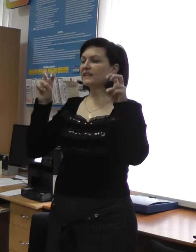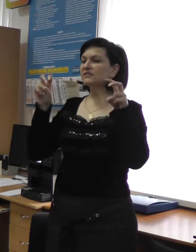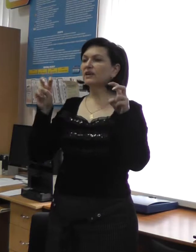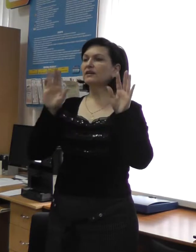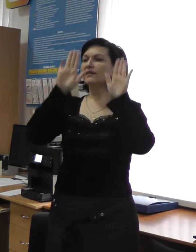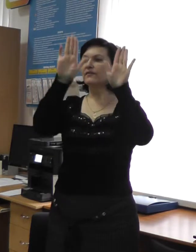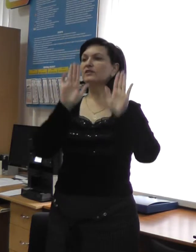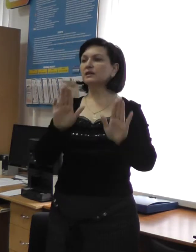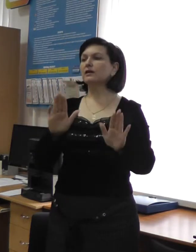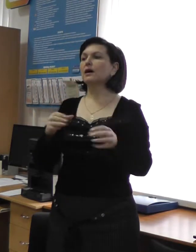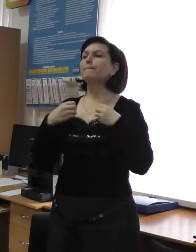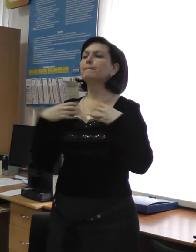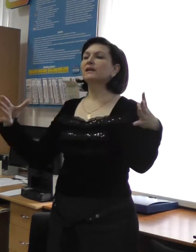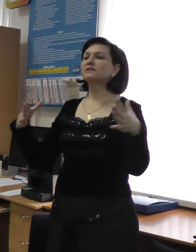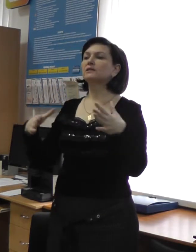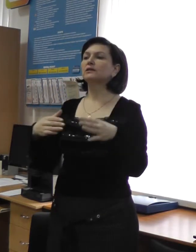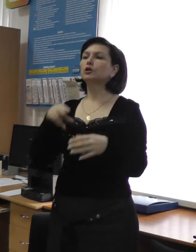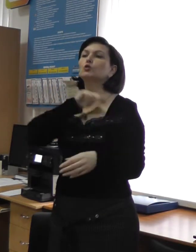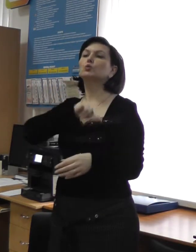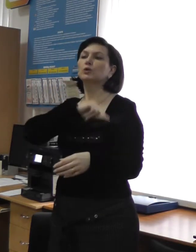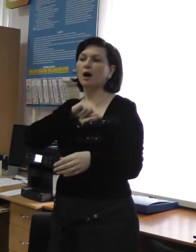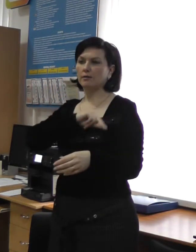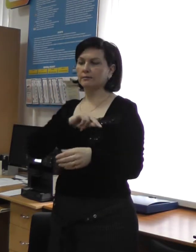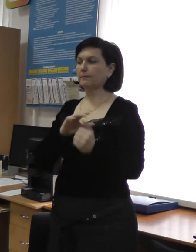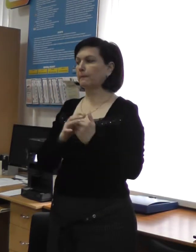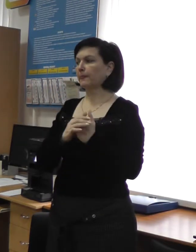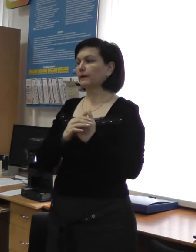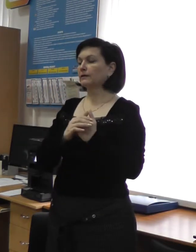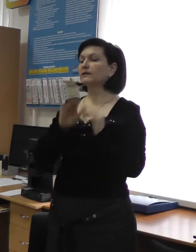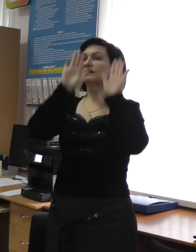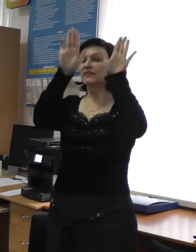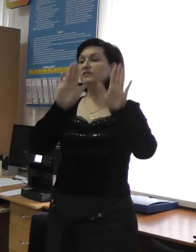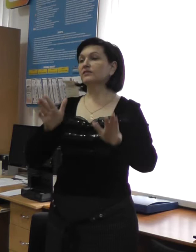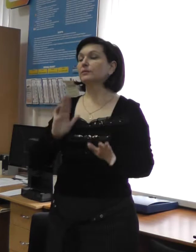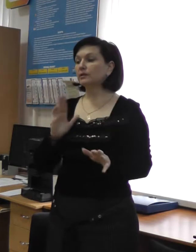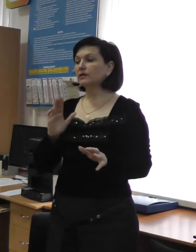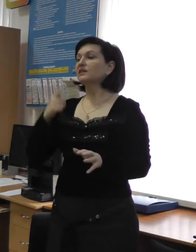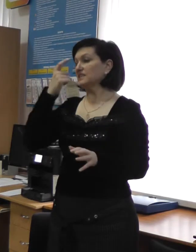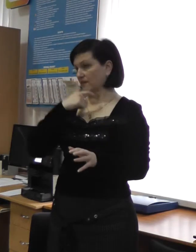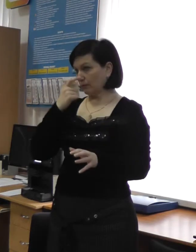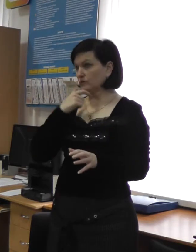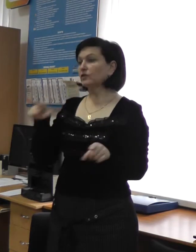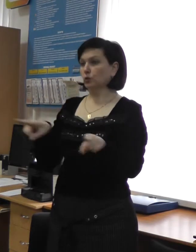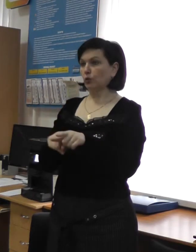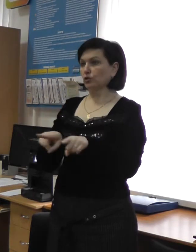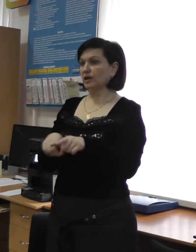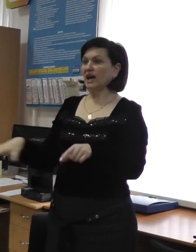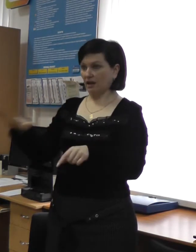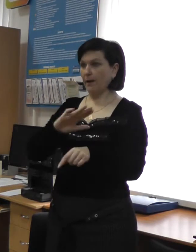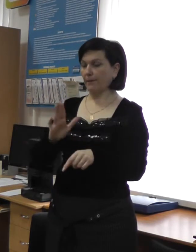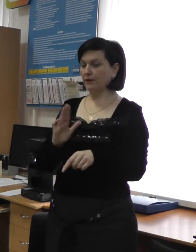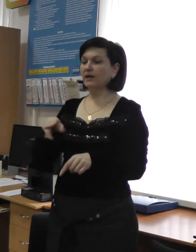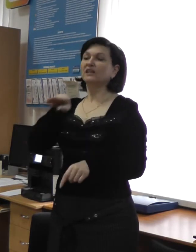выставку праздником труда, прогресса и цивилизации. На выставке были экспонаты и от Ставропольской губернии,